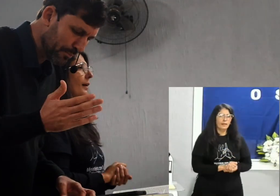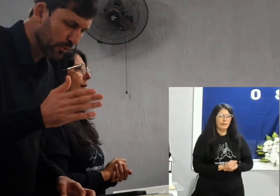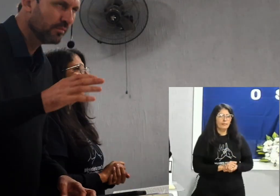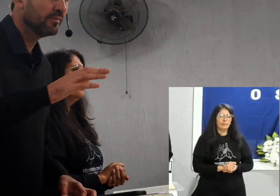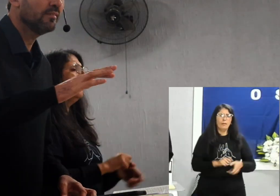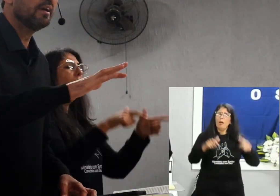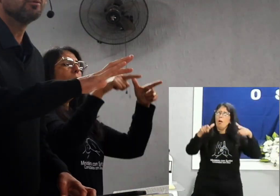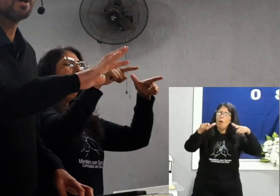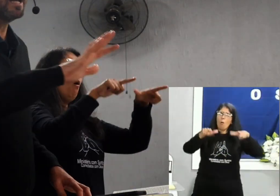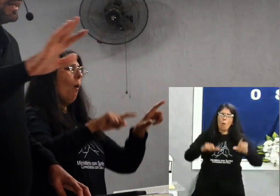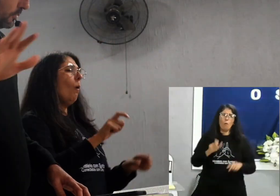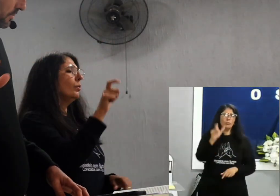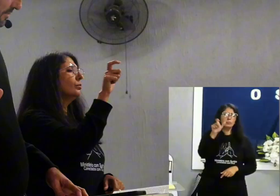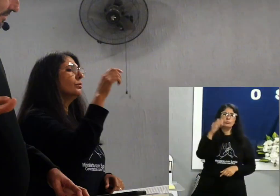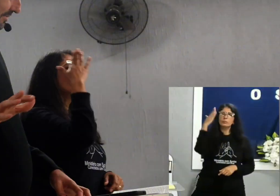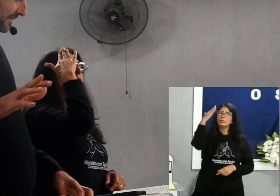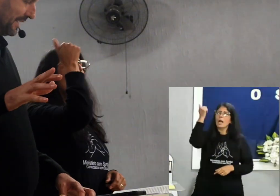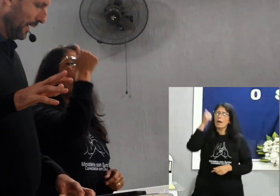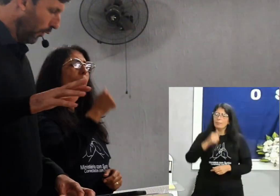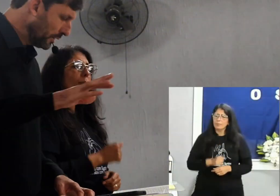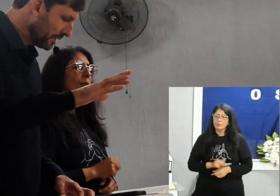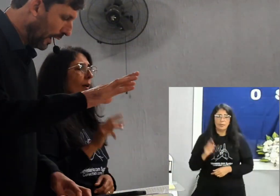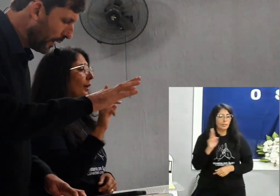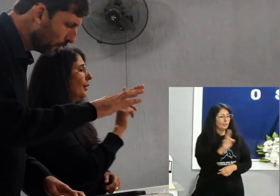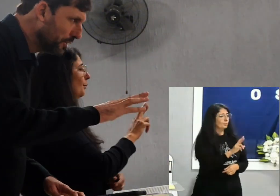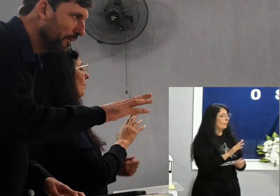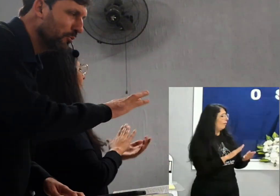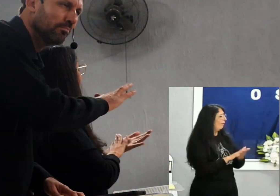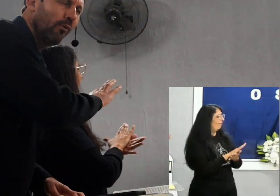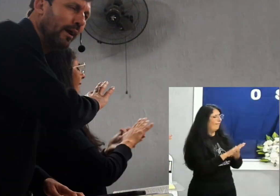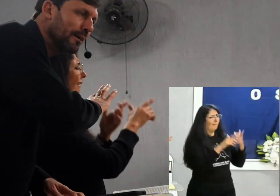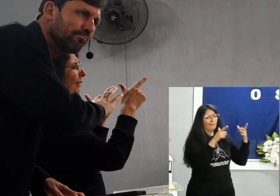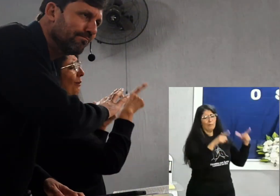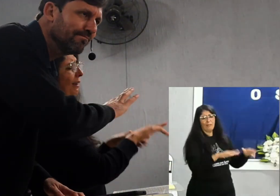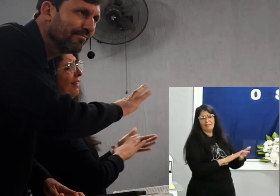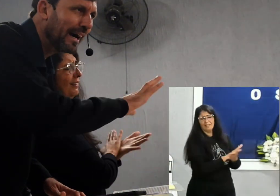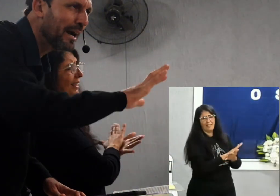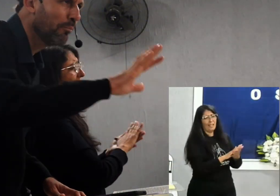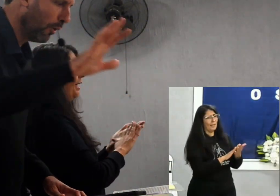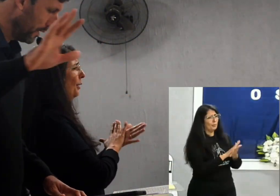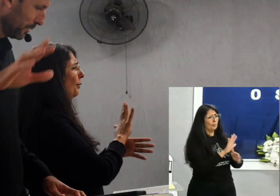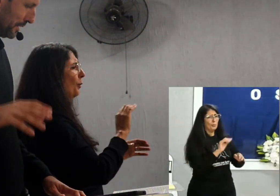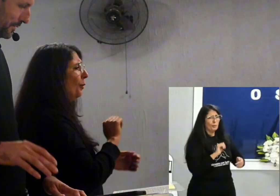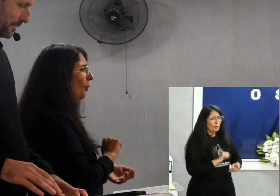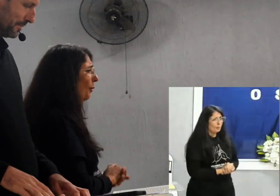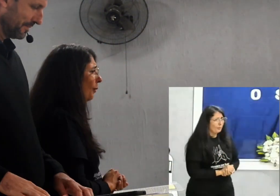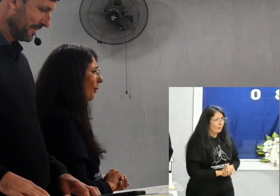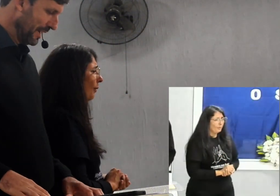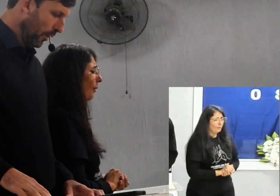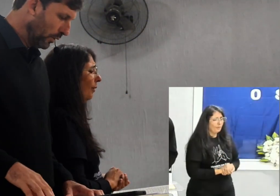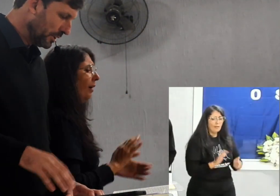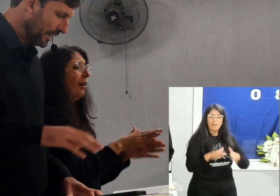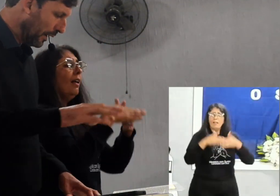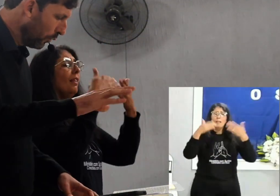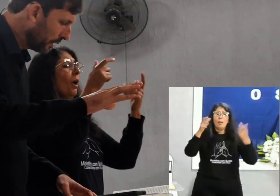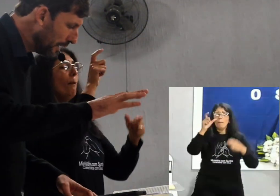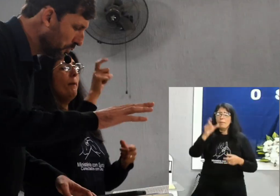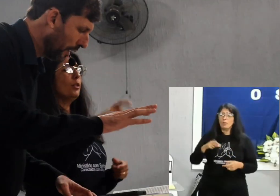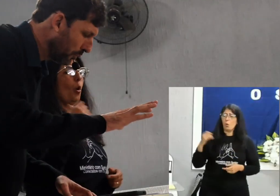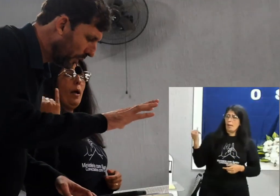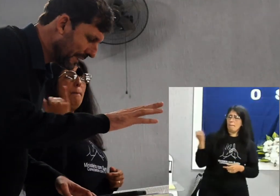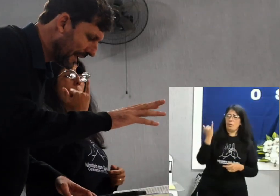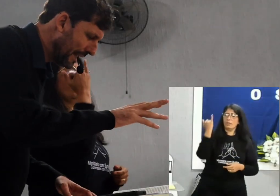o sábio? Em lugar nenhum. Onde está o erudito? Olha, acabou o erudito. Onde está